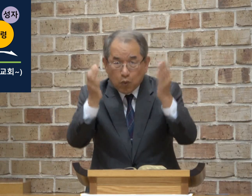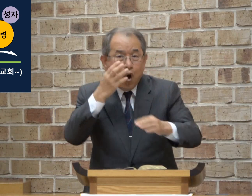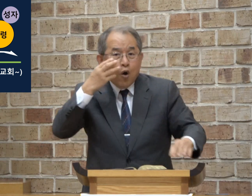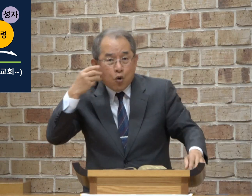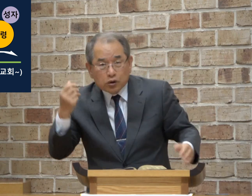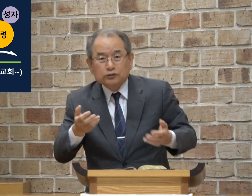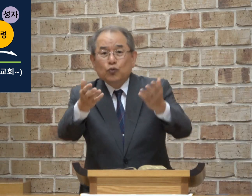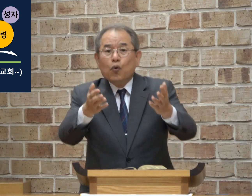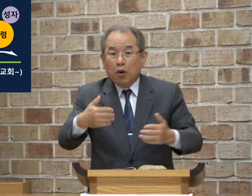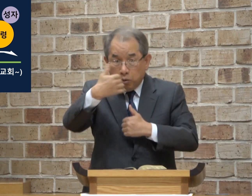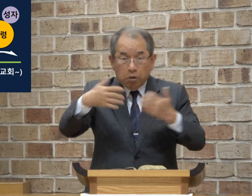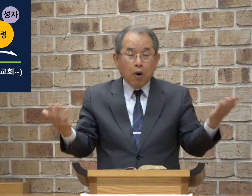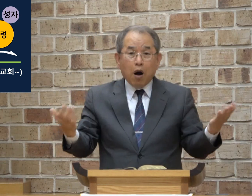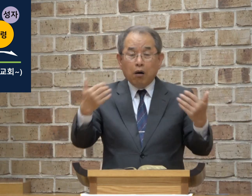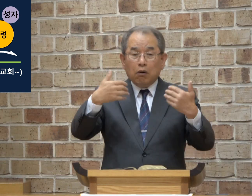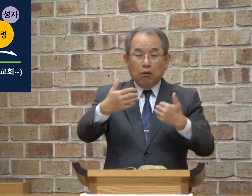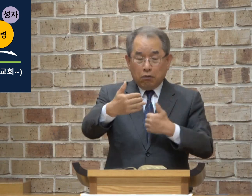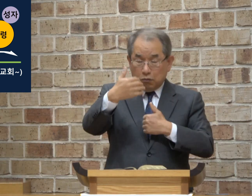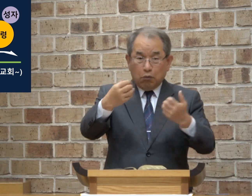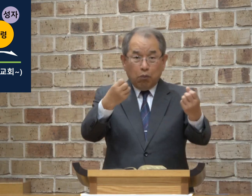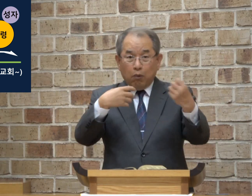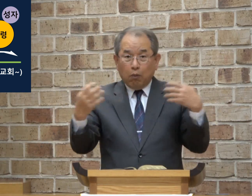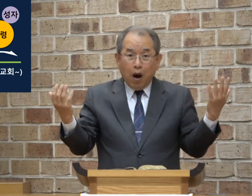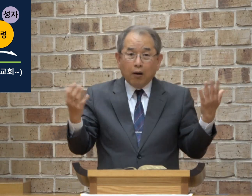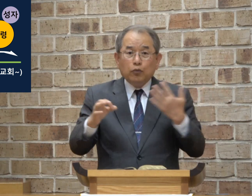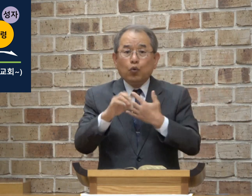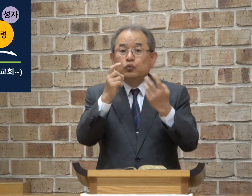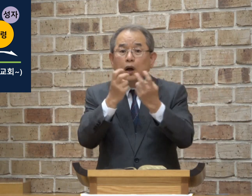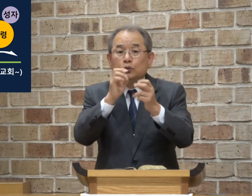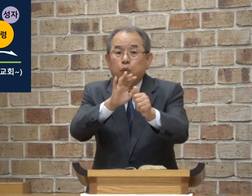그때 성령님께서 도와주시고 기도에 응답해주시고 개선에 간섭해주시고